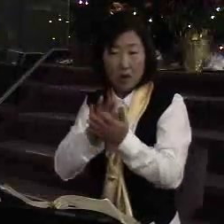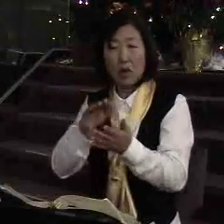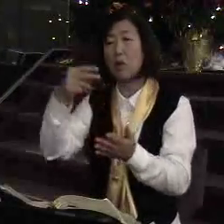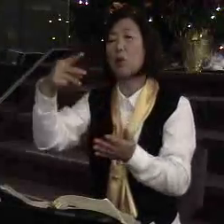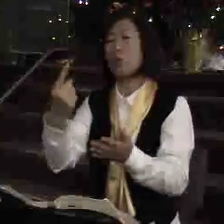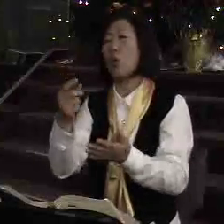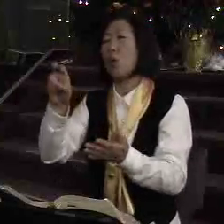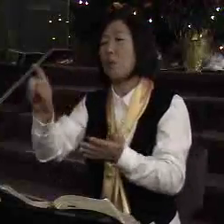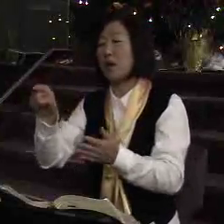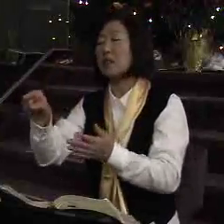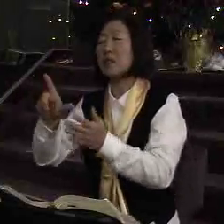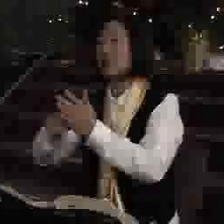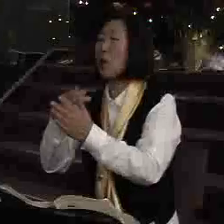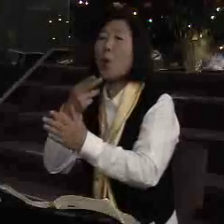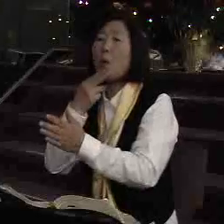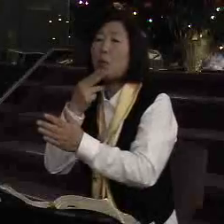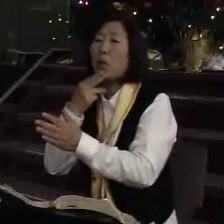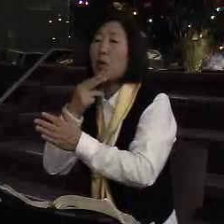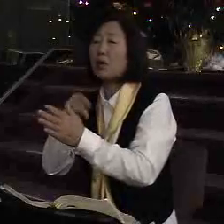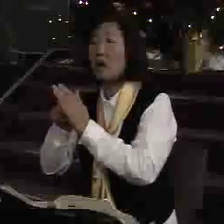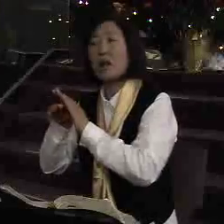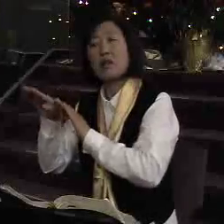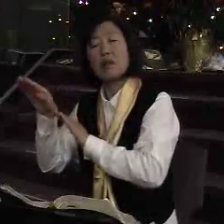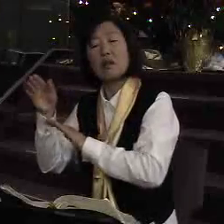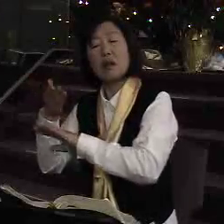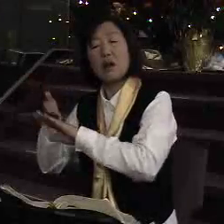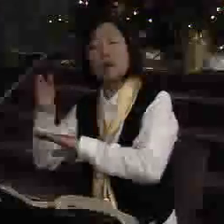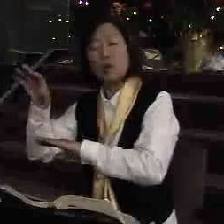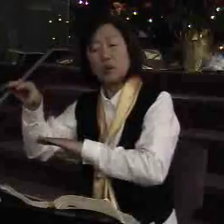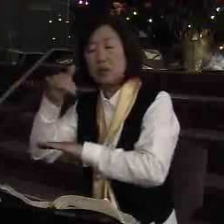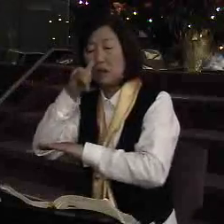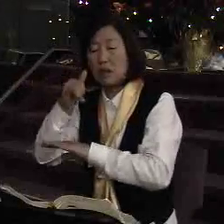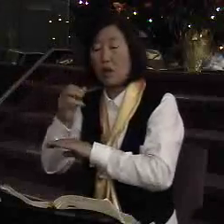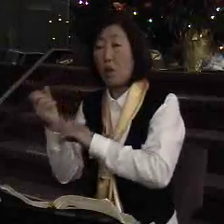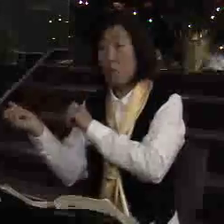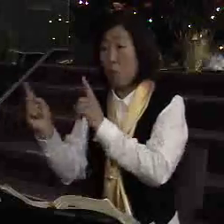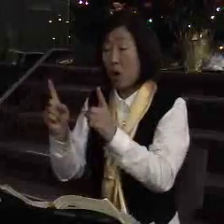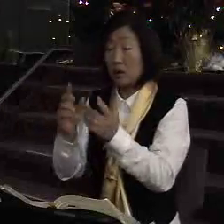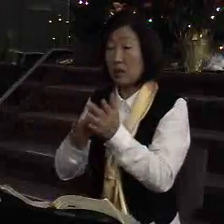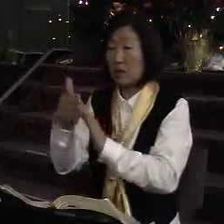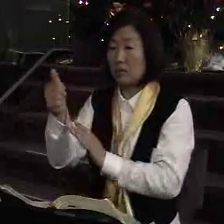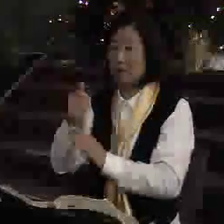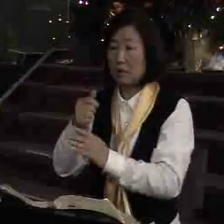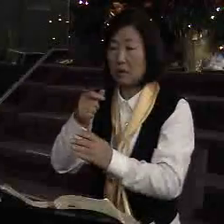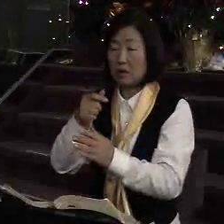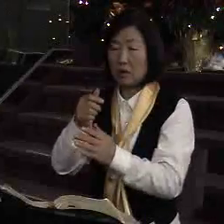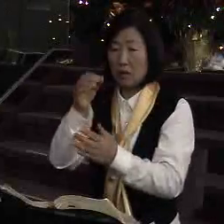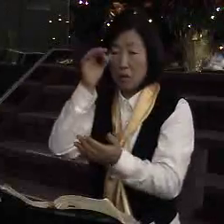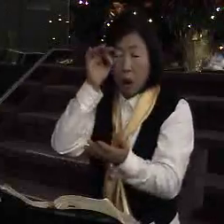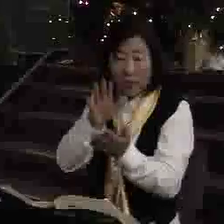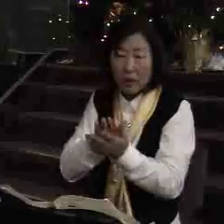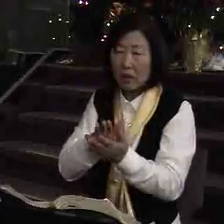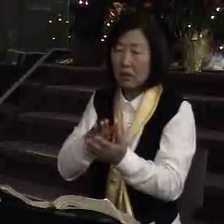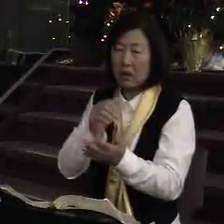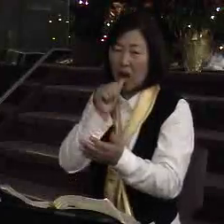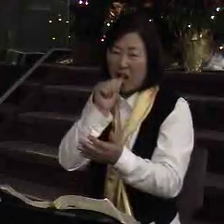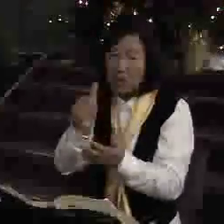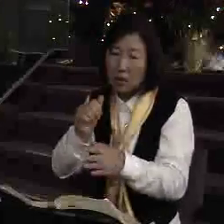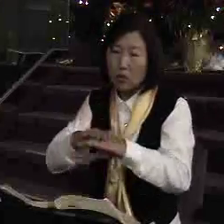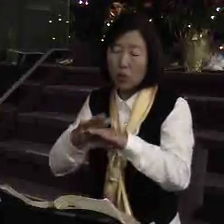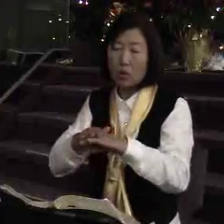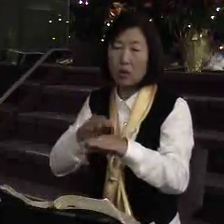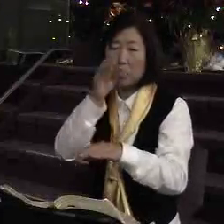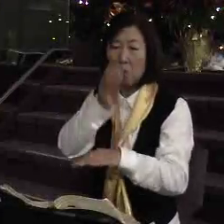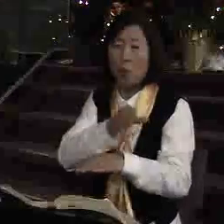그 시간에 없었거든요. 그래서 제자들이 와서 우리가 부활하신 예수님을 보았다니까 나는 절대로 내 손을 그의 못자국에